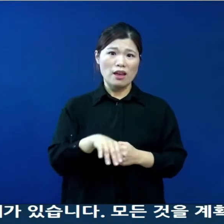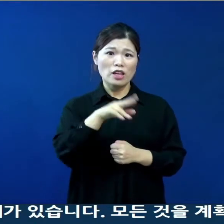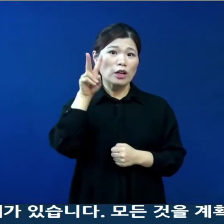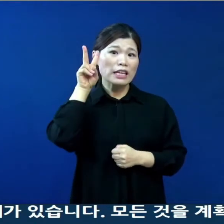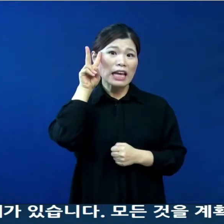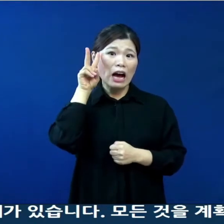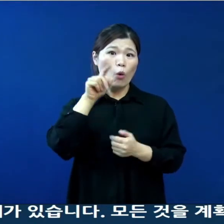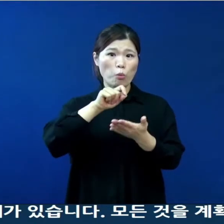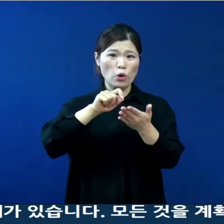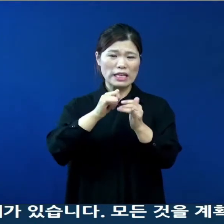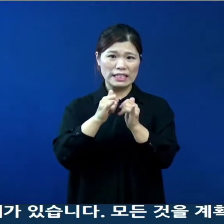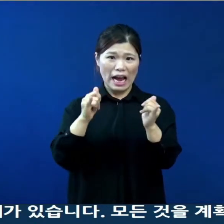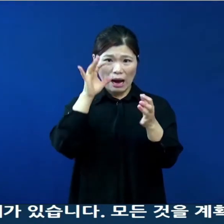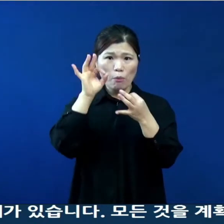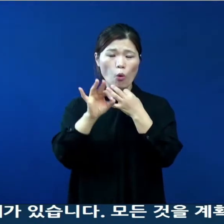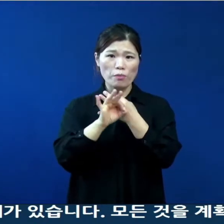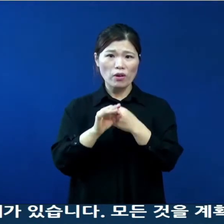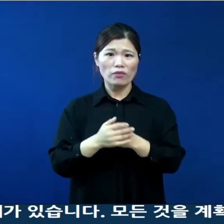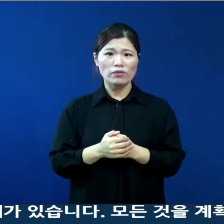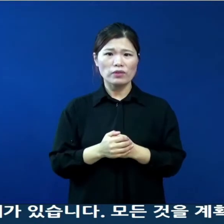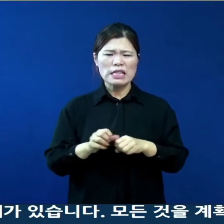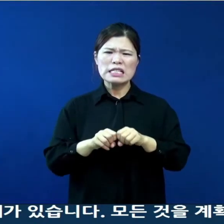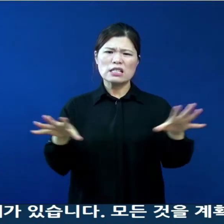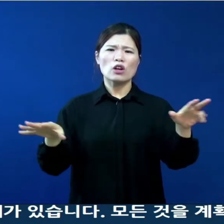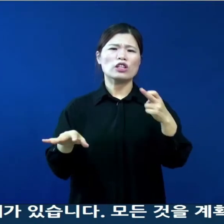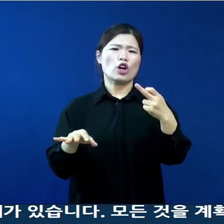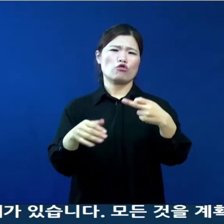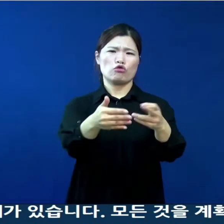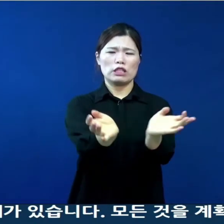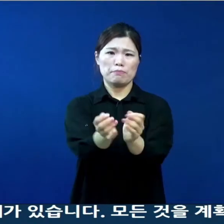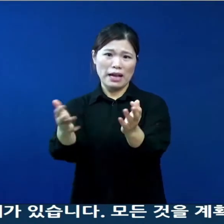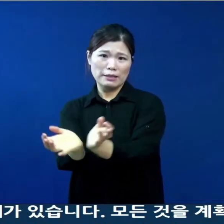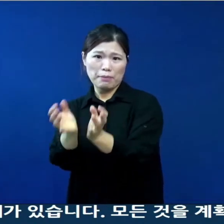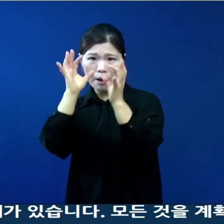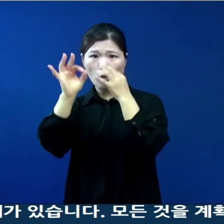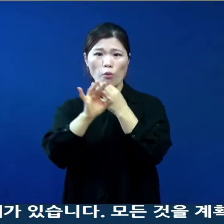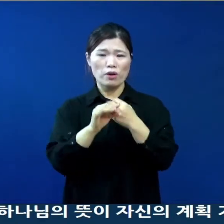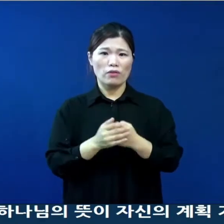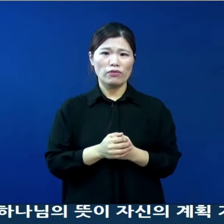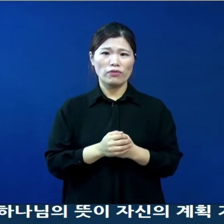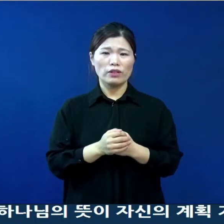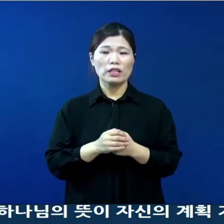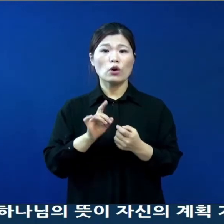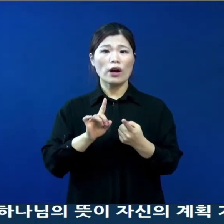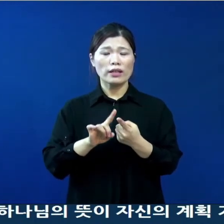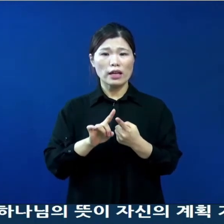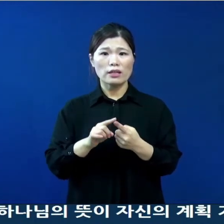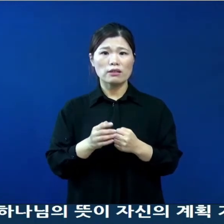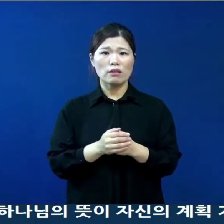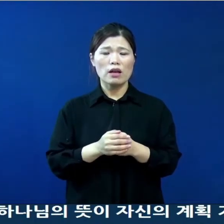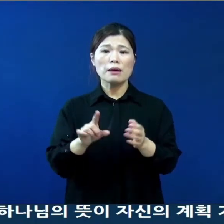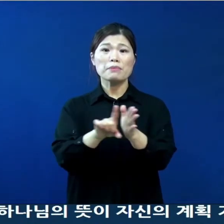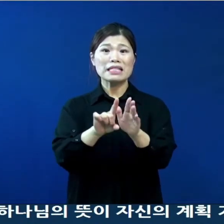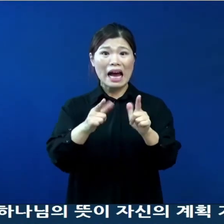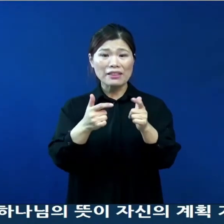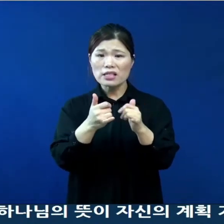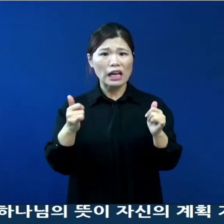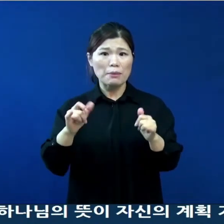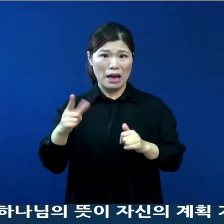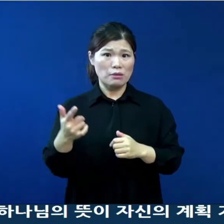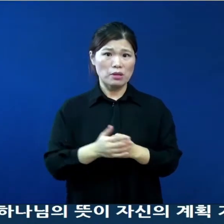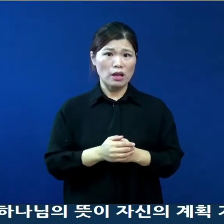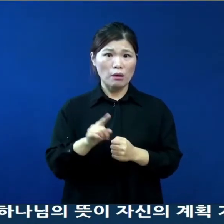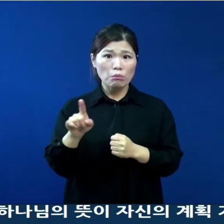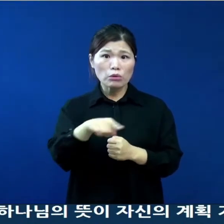기자가 이 12지파, 흩어진 12지파에게, 그러니까 이 야고보서의 수신자는 불신자가 아니라 성도라고